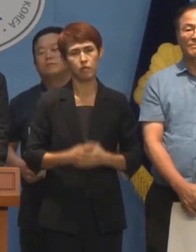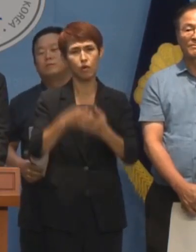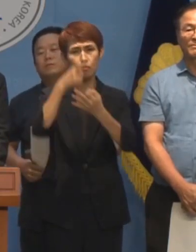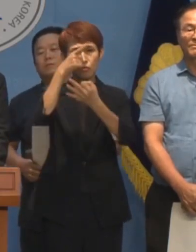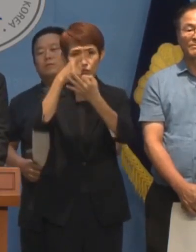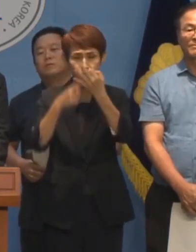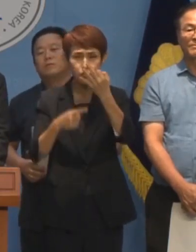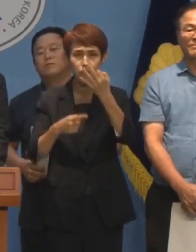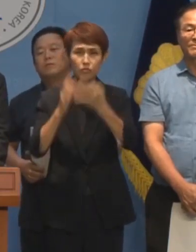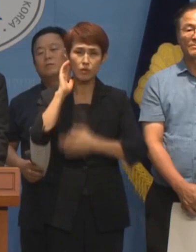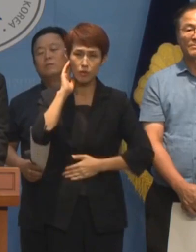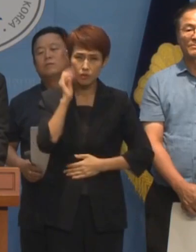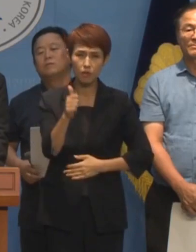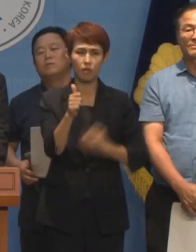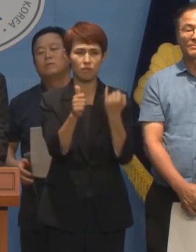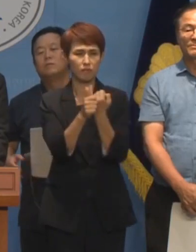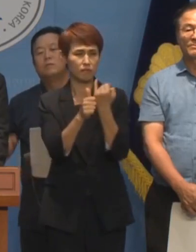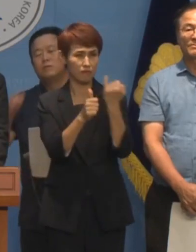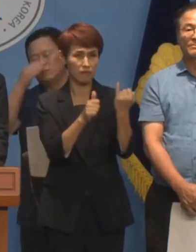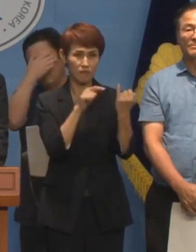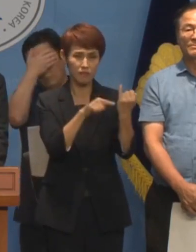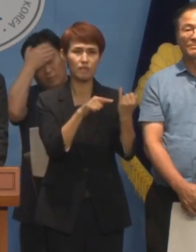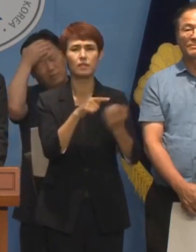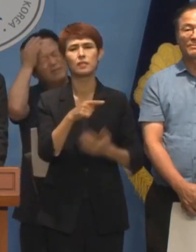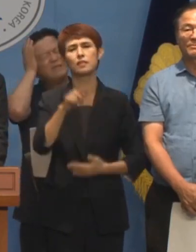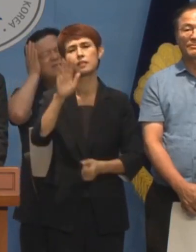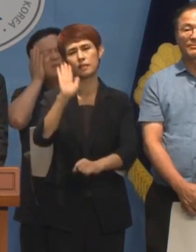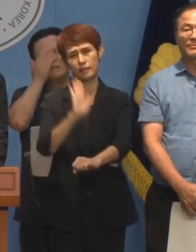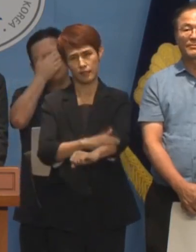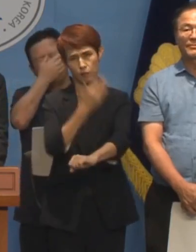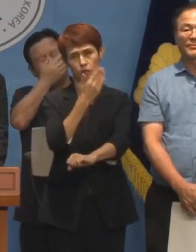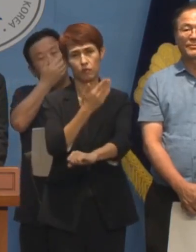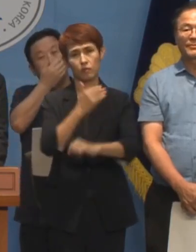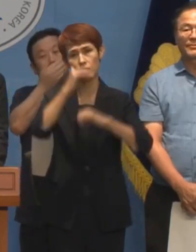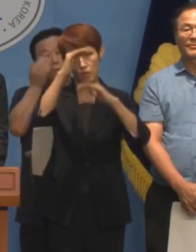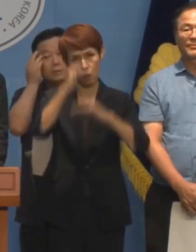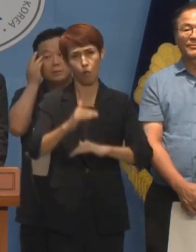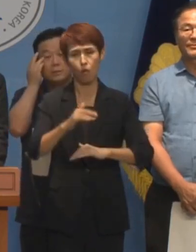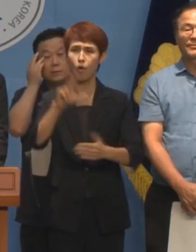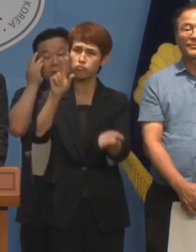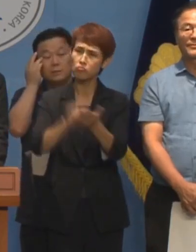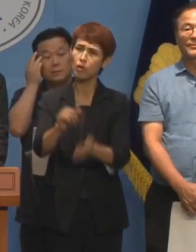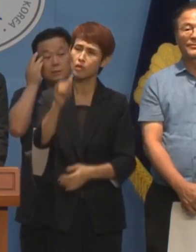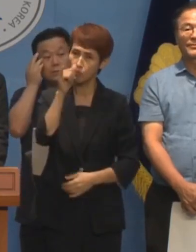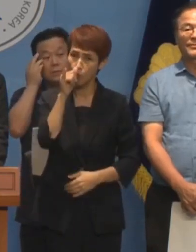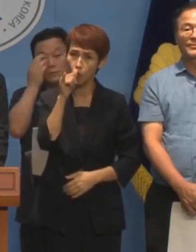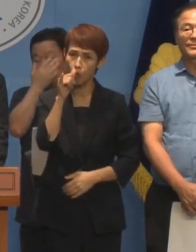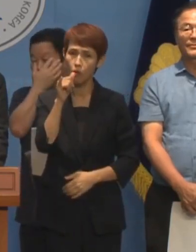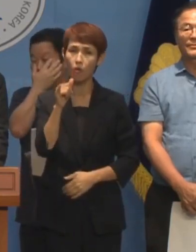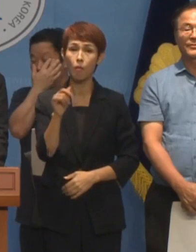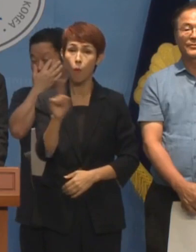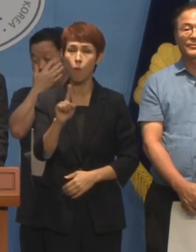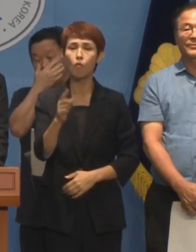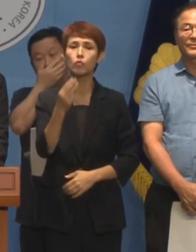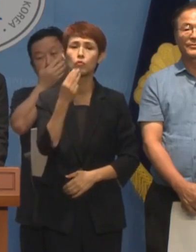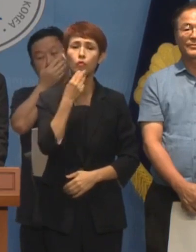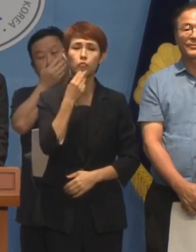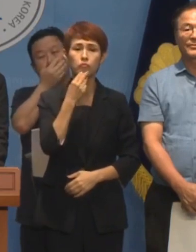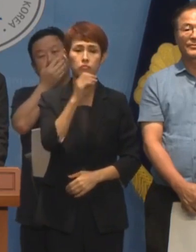윤석열, 김건희 정권의 잘못된 내용들, 서울 양평 고속도로의